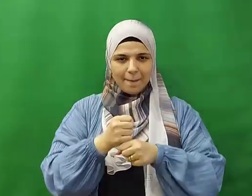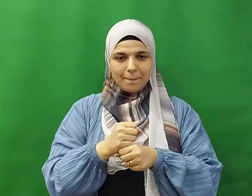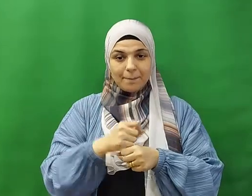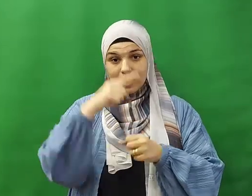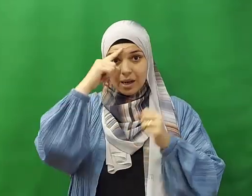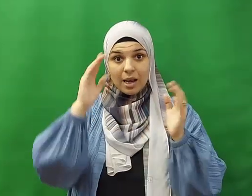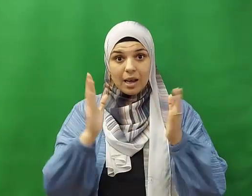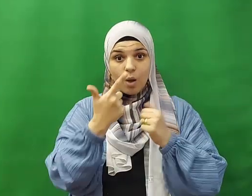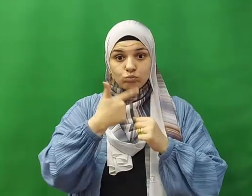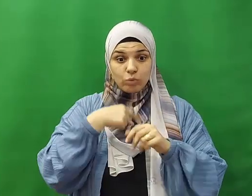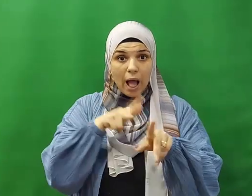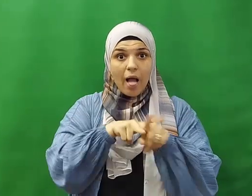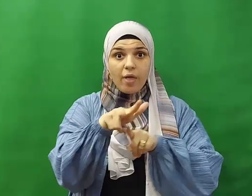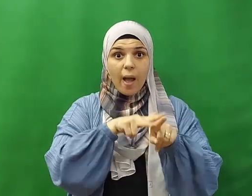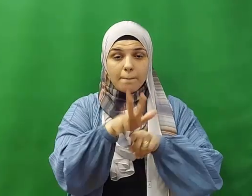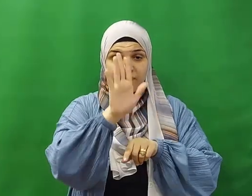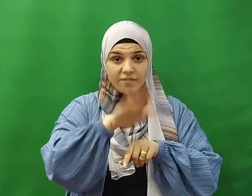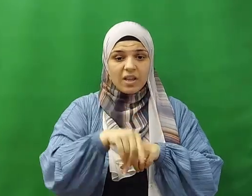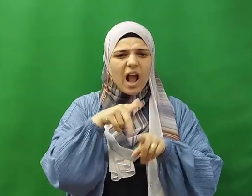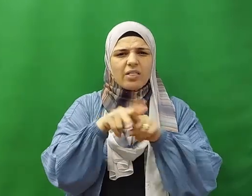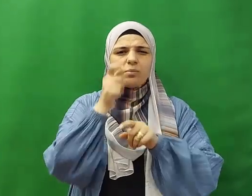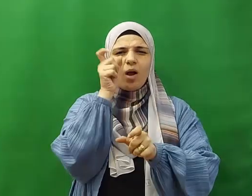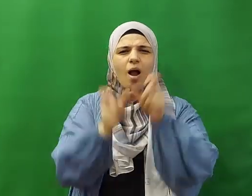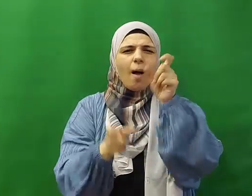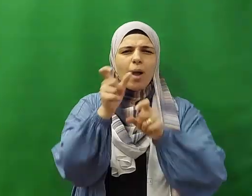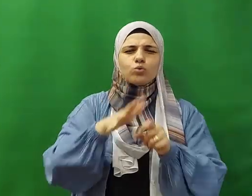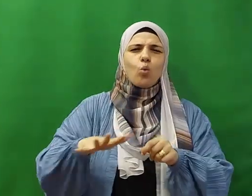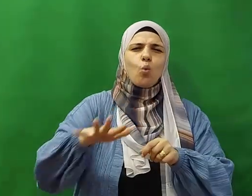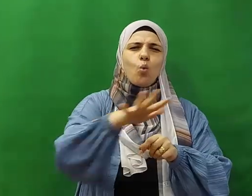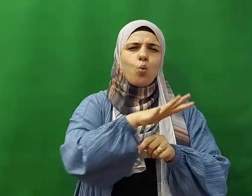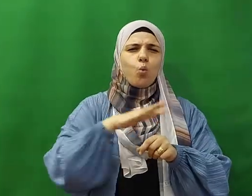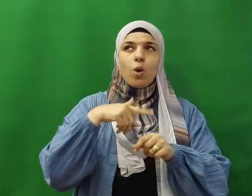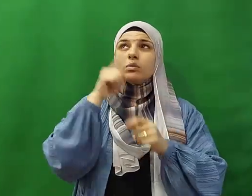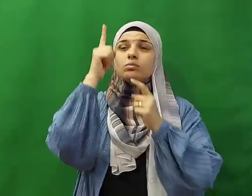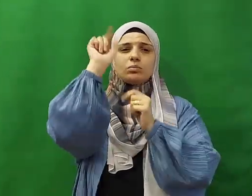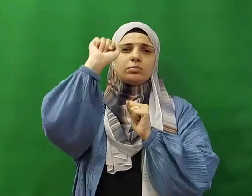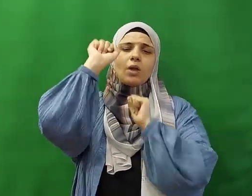السلام: إن تعذبهم فإنهم